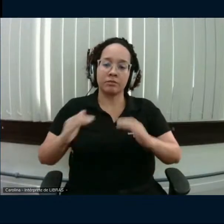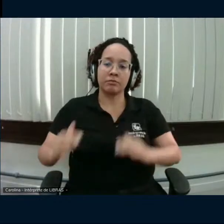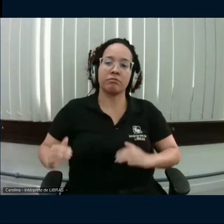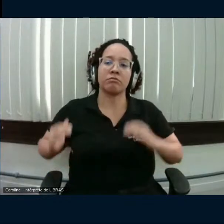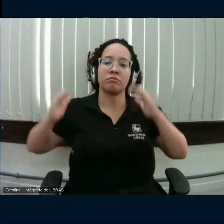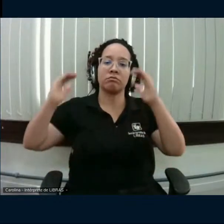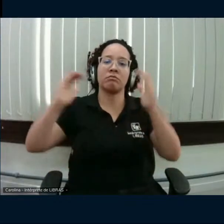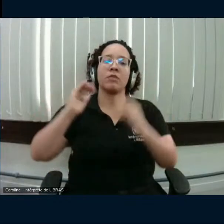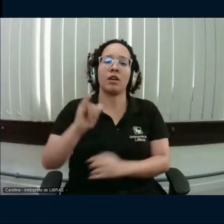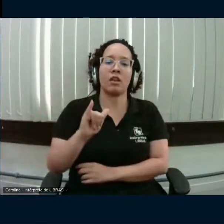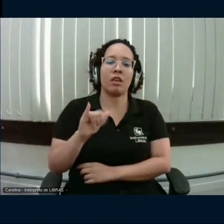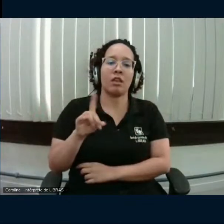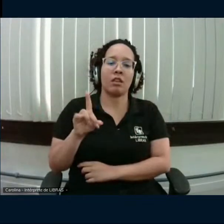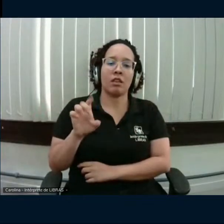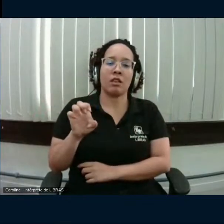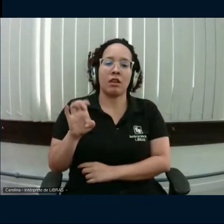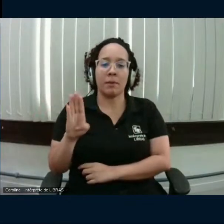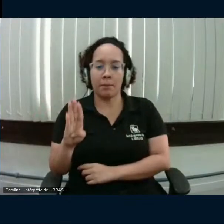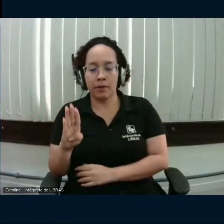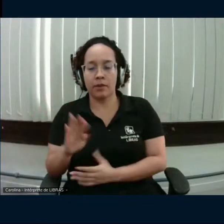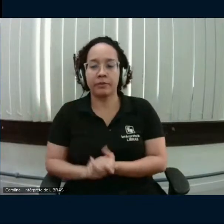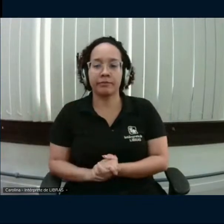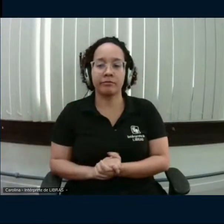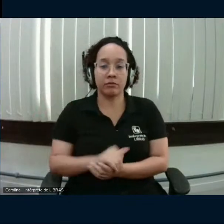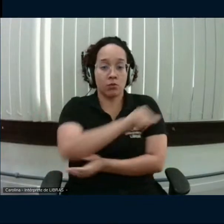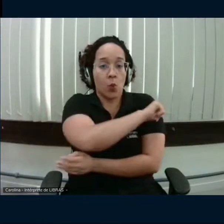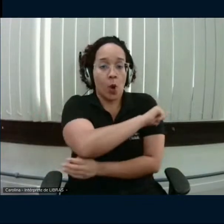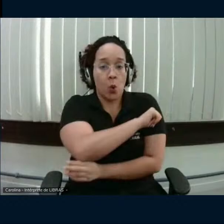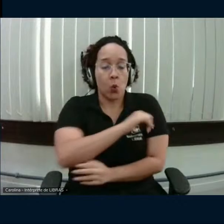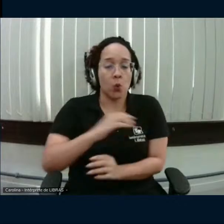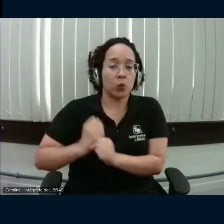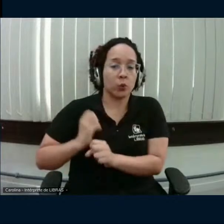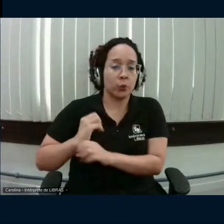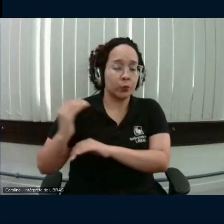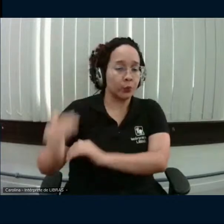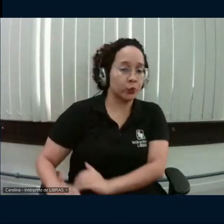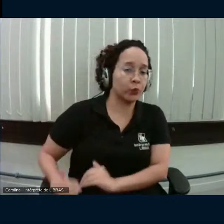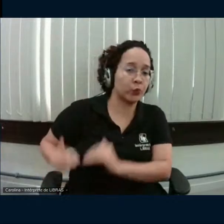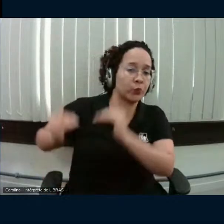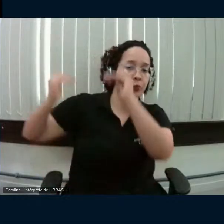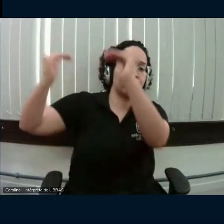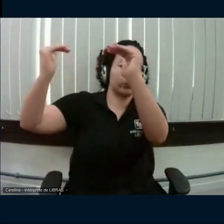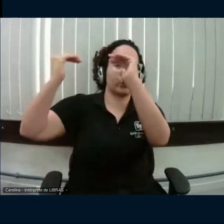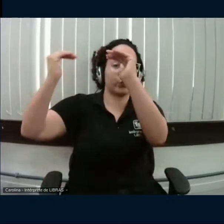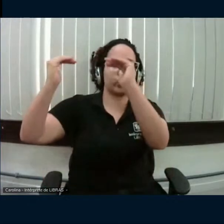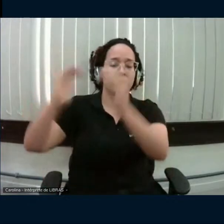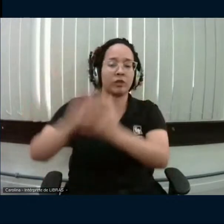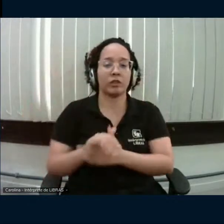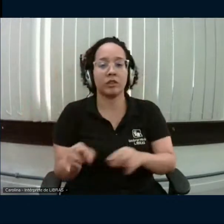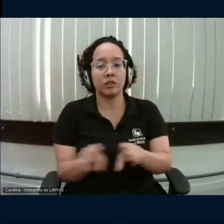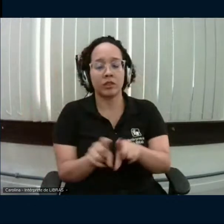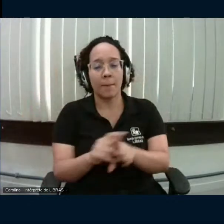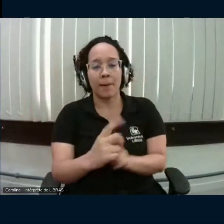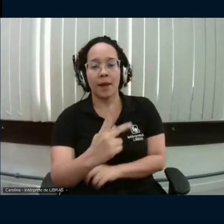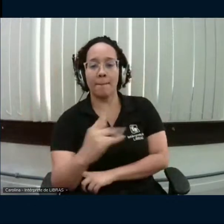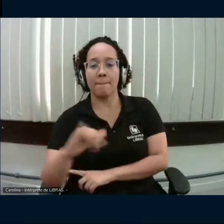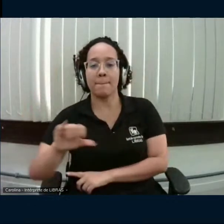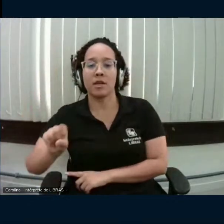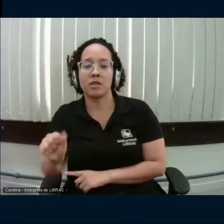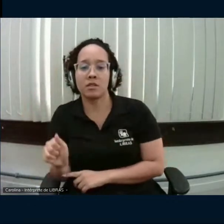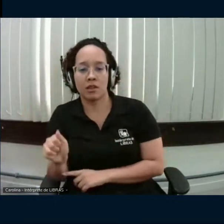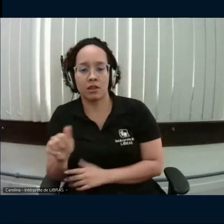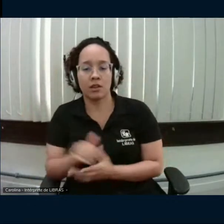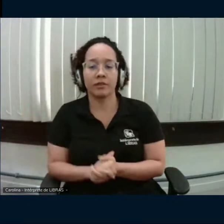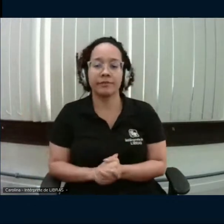IDEB, né, elevar o desempenho dos estudantes e melhorar o desempenho no PISA, o que fez com